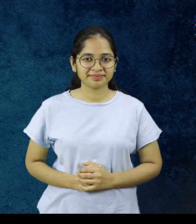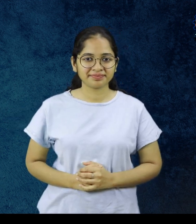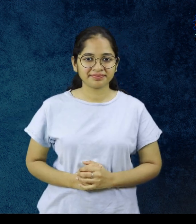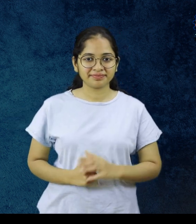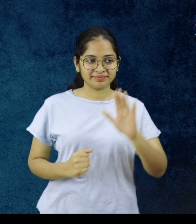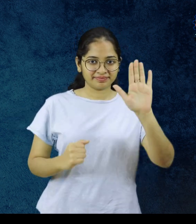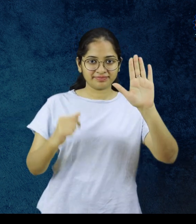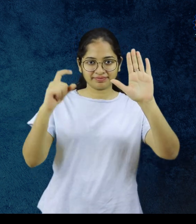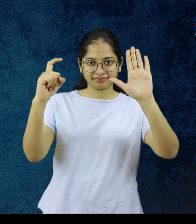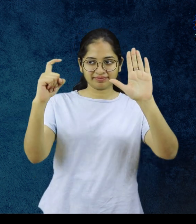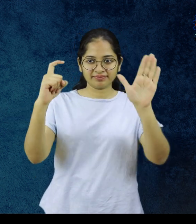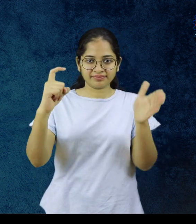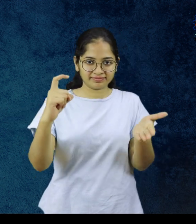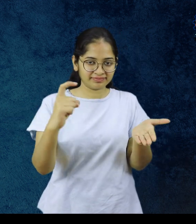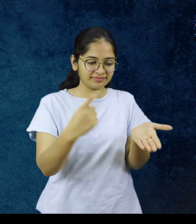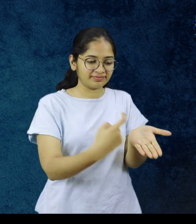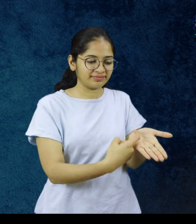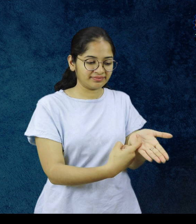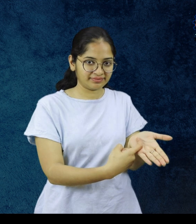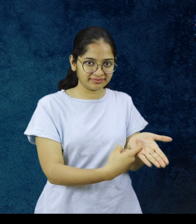ऐसे और दूसरा ऐसे रखकर